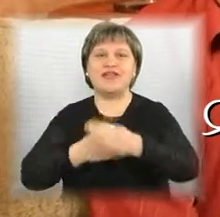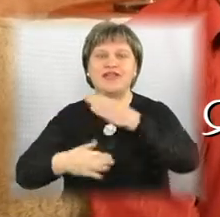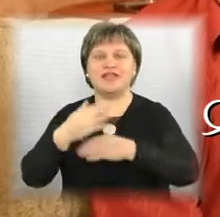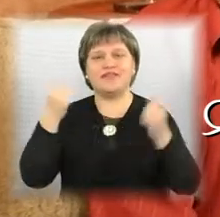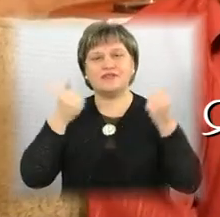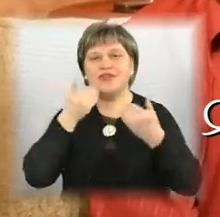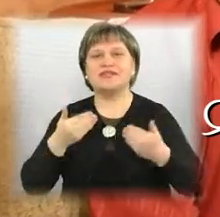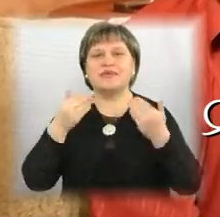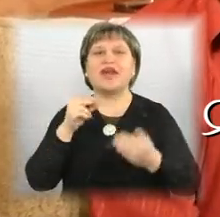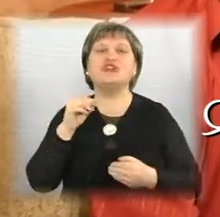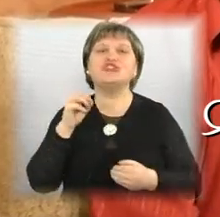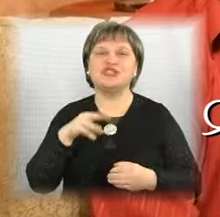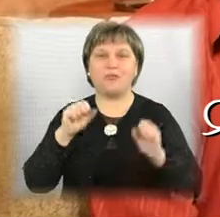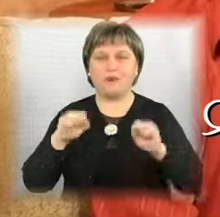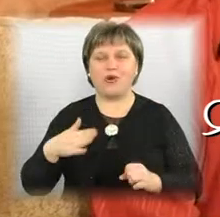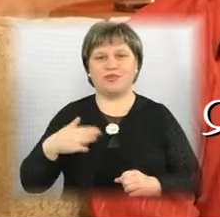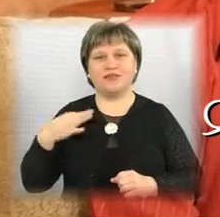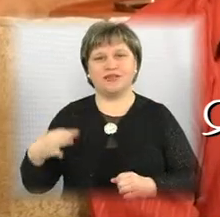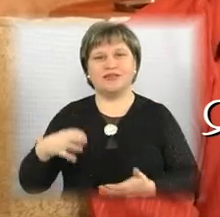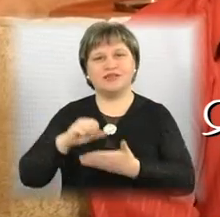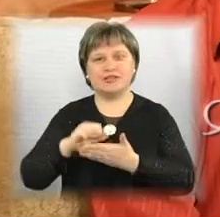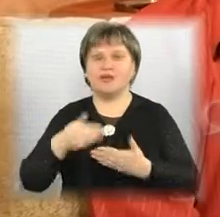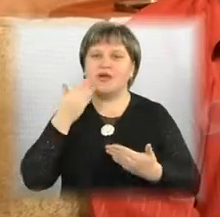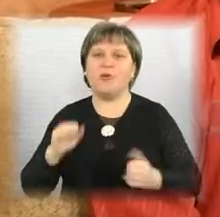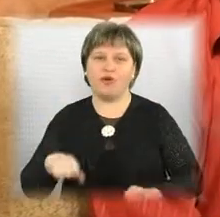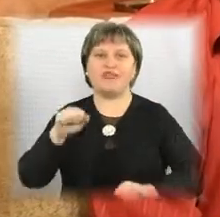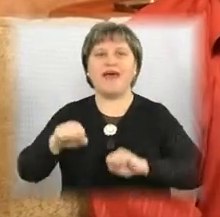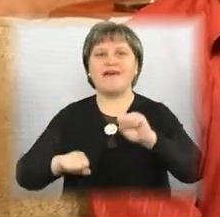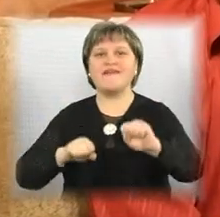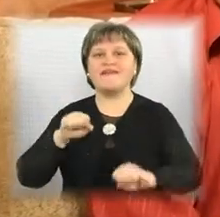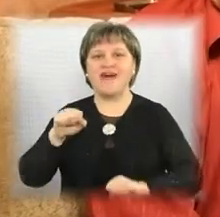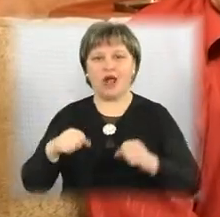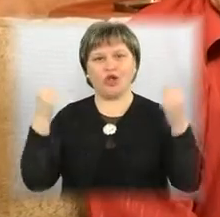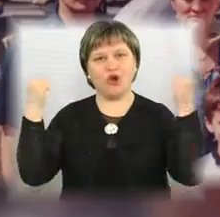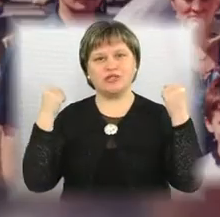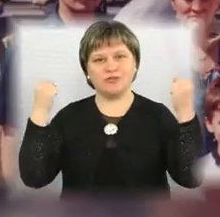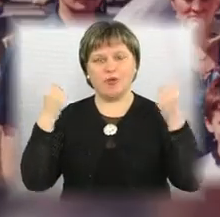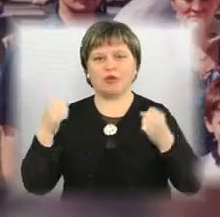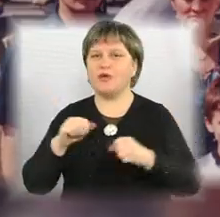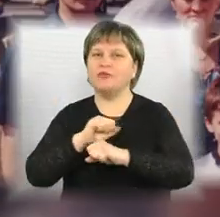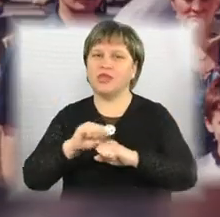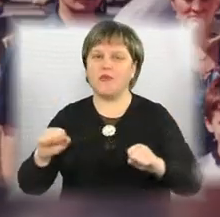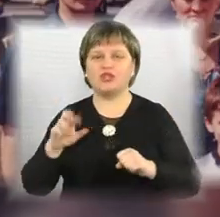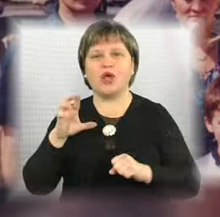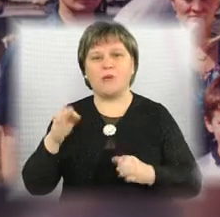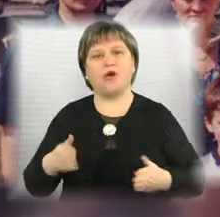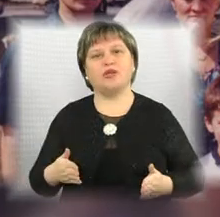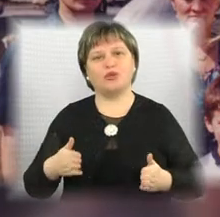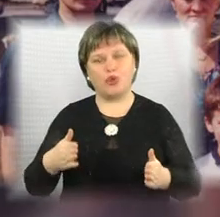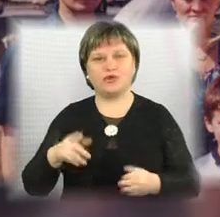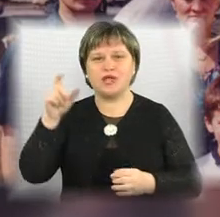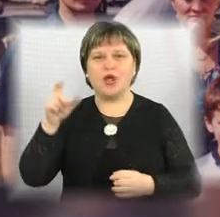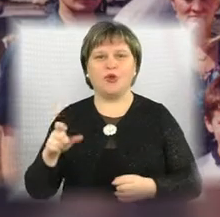зайнятися? Велоспортом, от хотів би, може. Кажуть, не можна велоспортом, бо на дорозі, а людина не